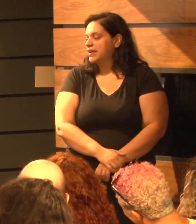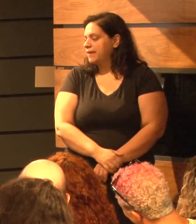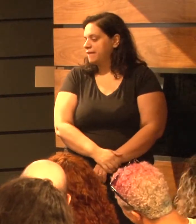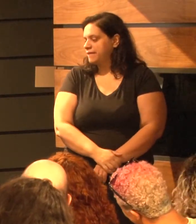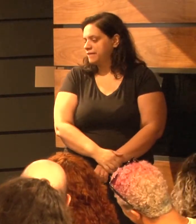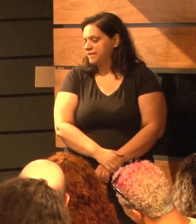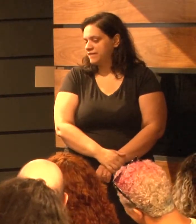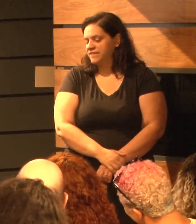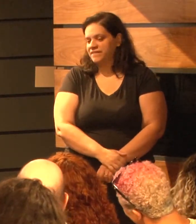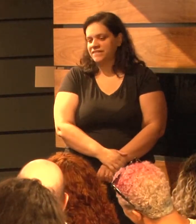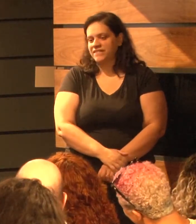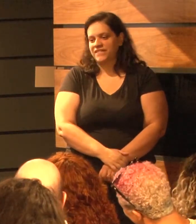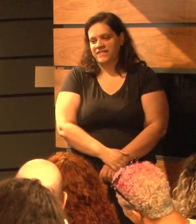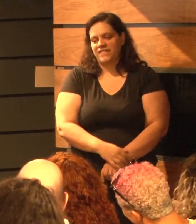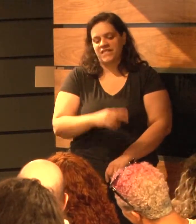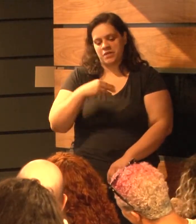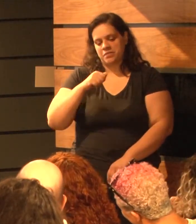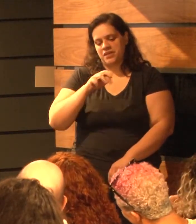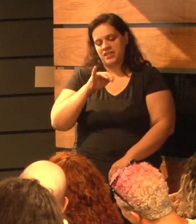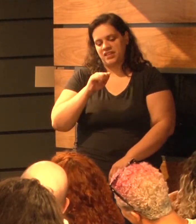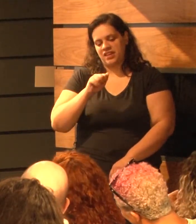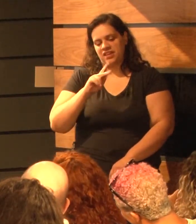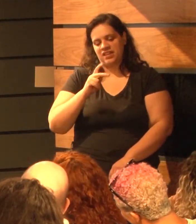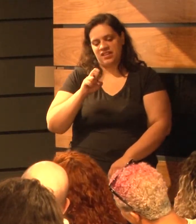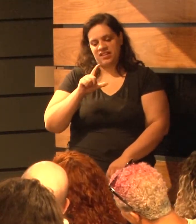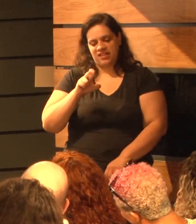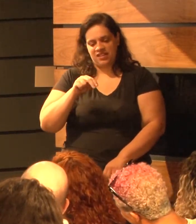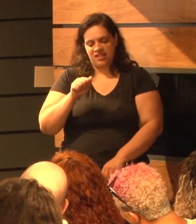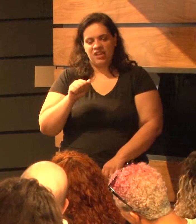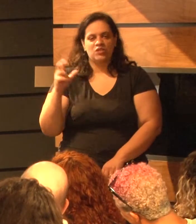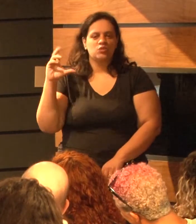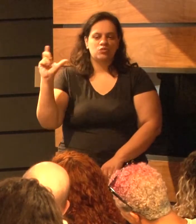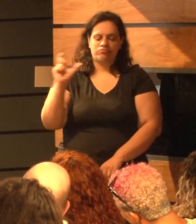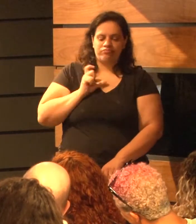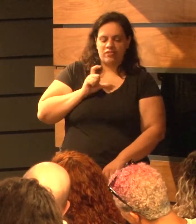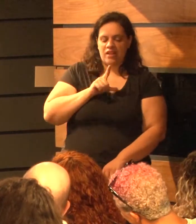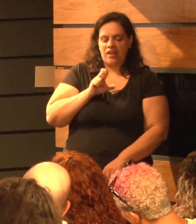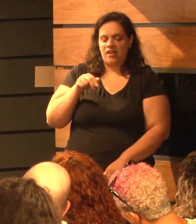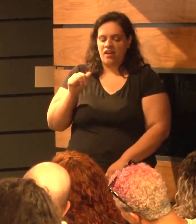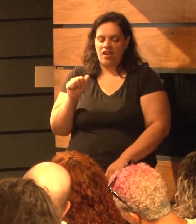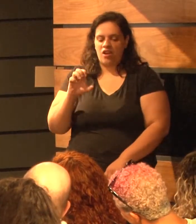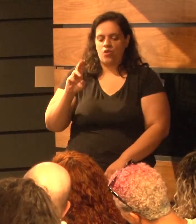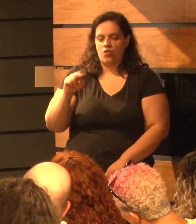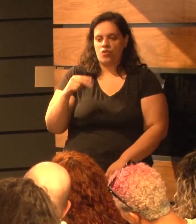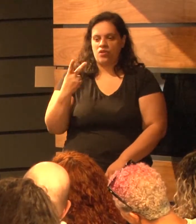primeira. E nem me apresentei. Eu sou Maria Helena Cunha, todo mundo me chama de Helena Cunha, sou de Belo